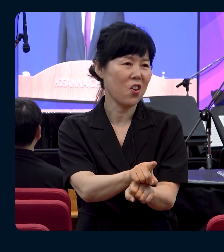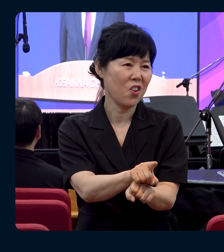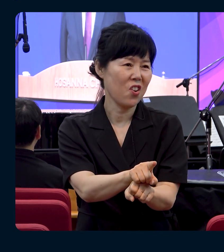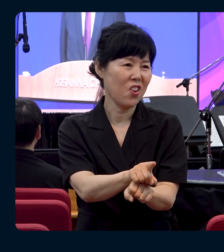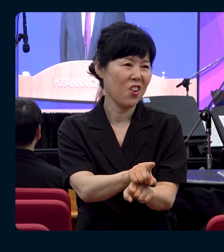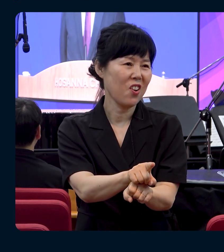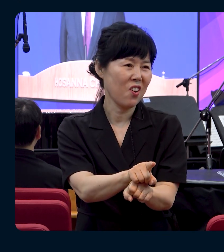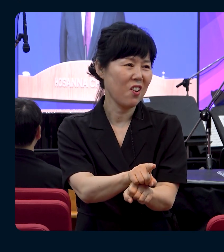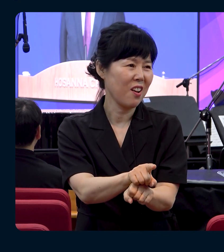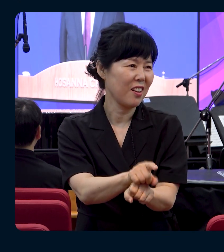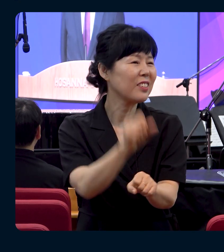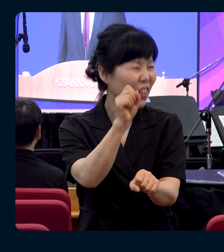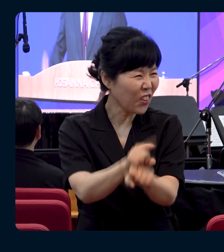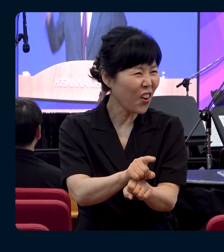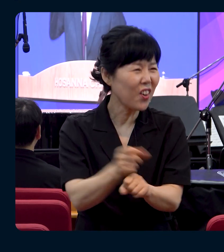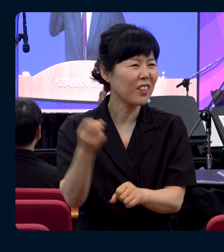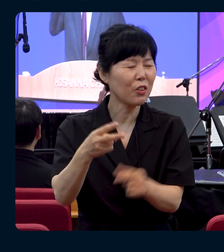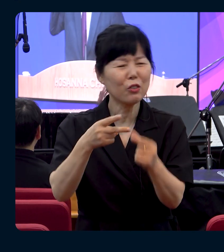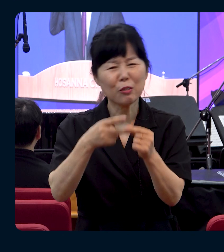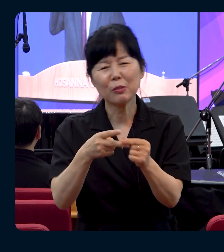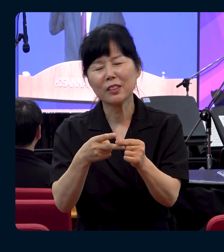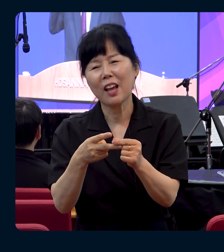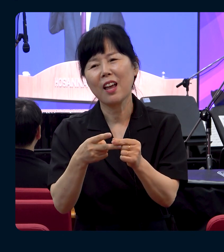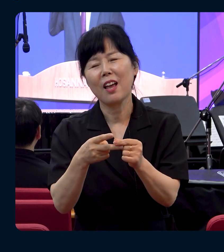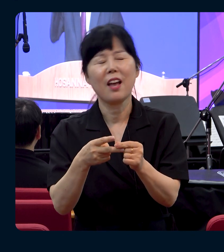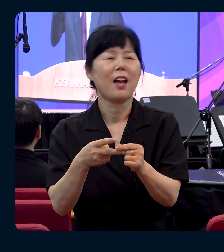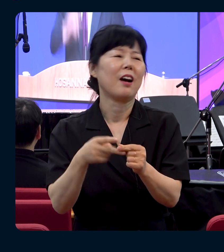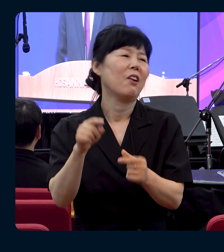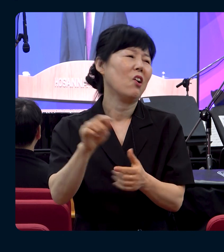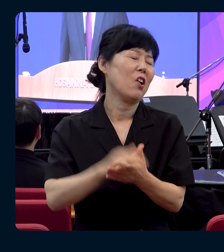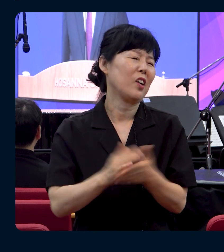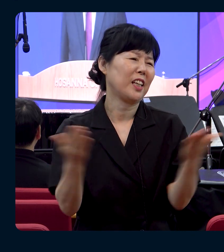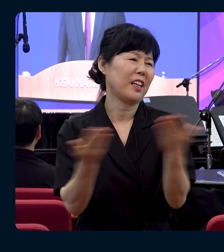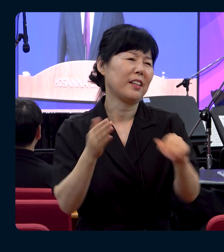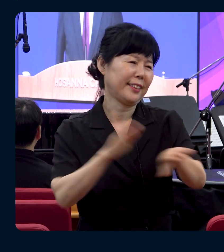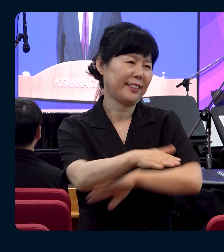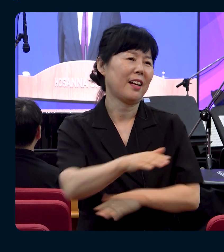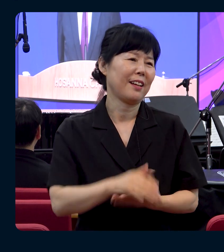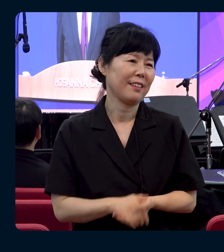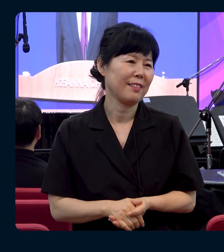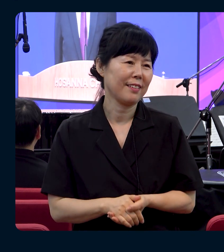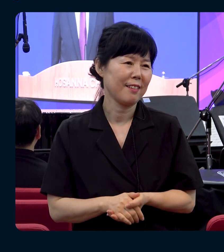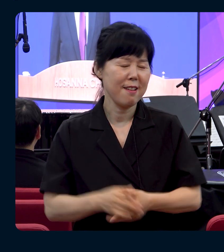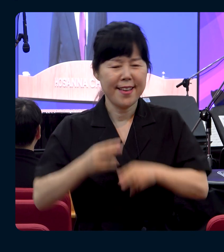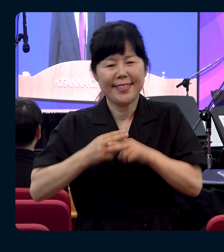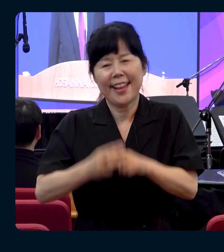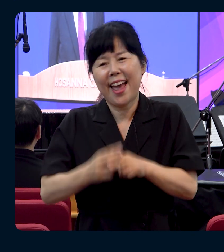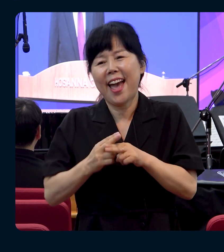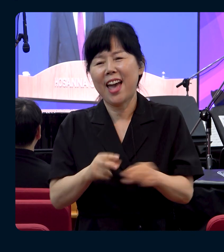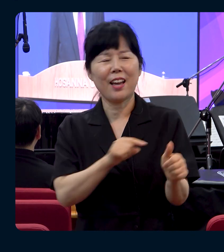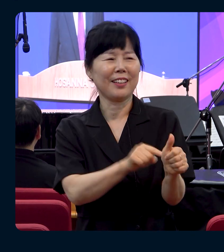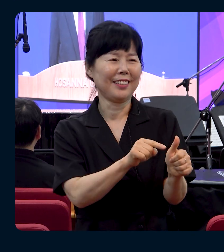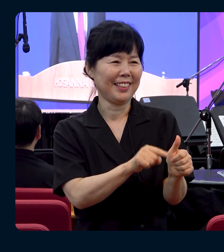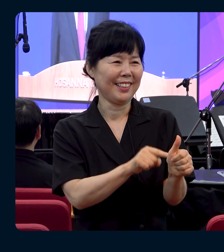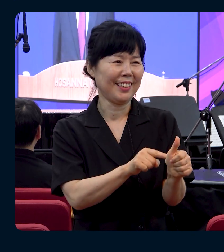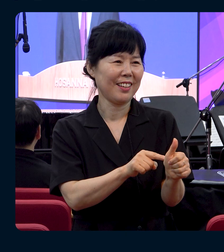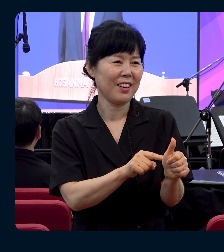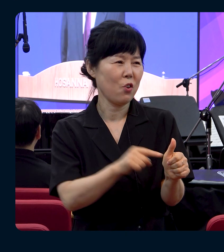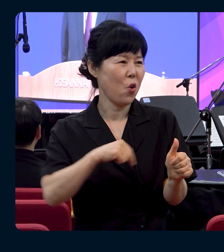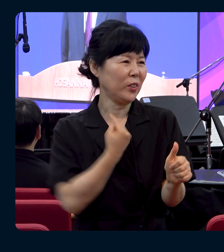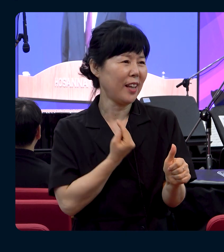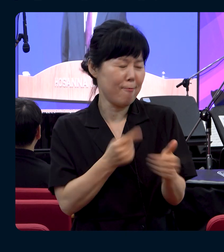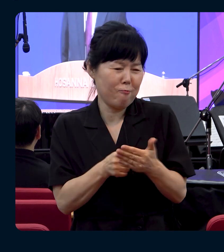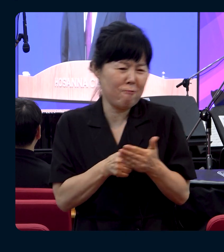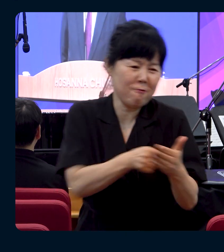문제예요. 많은 사람들이 얘기합니다. 사도 바울은 독불장군 스타일이라고. 자기 혼자만 일한다는